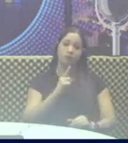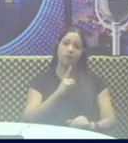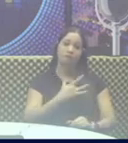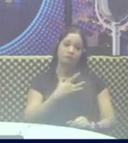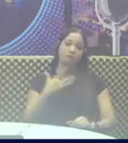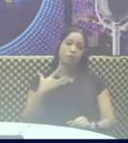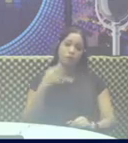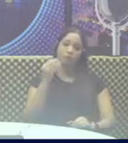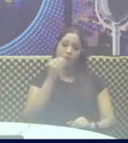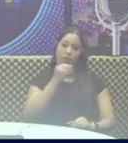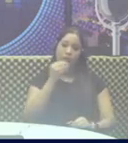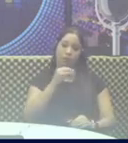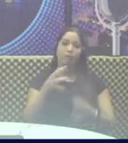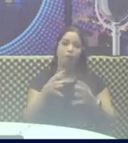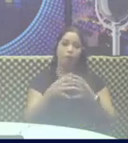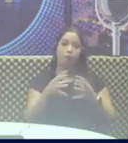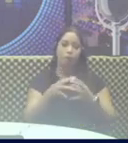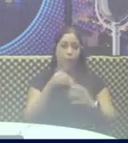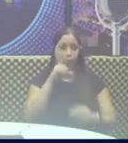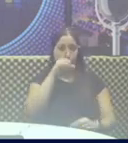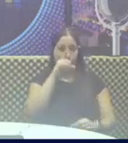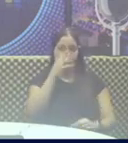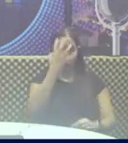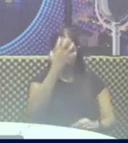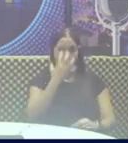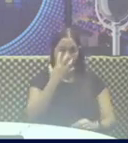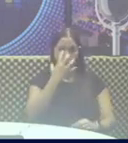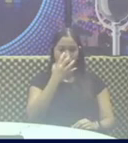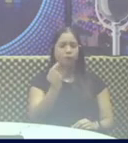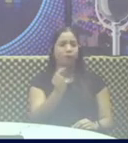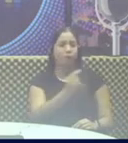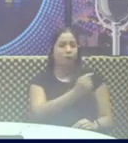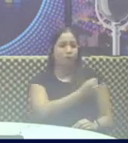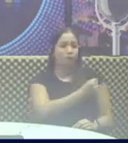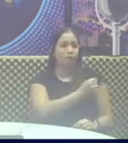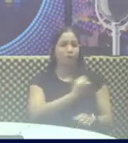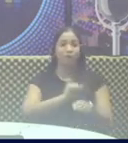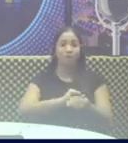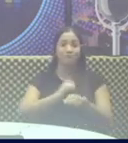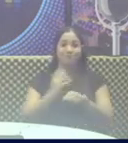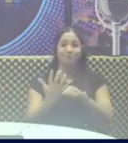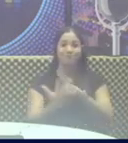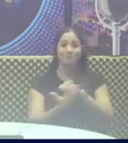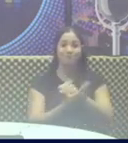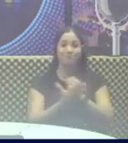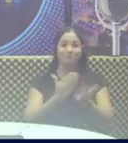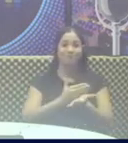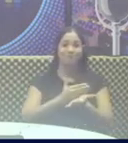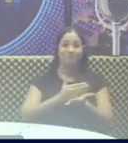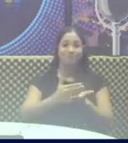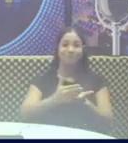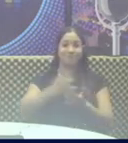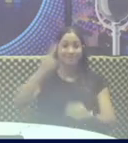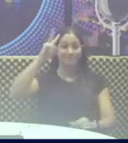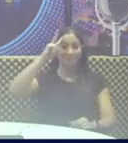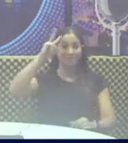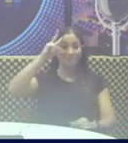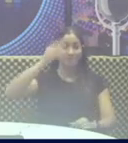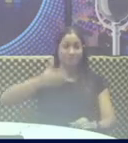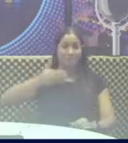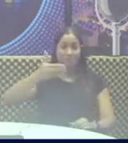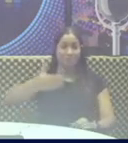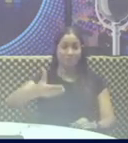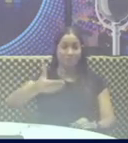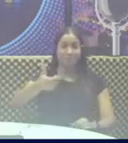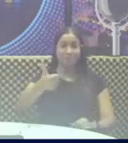parte dos grupos de risco poderão receber a vacina contra a Covid-19 a partir da próxima segunda-feira,